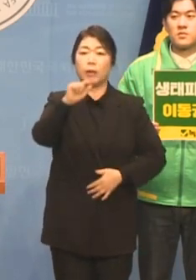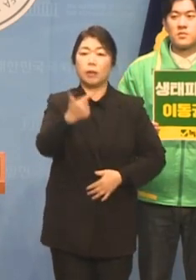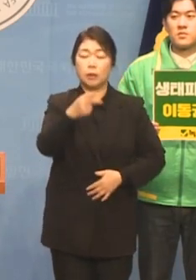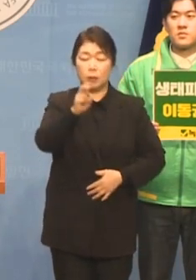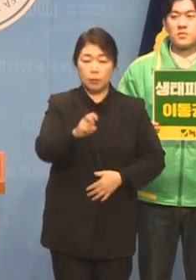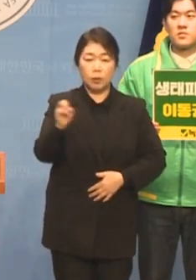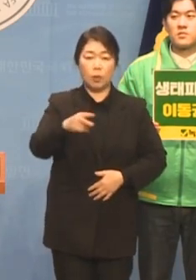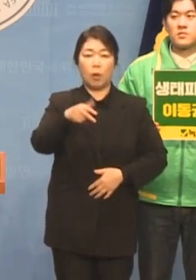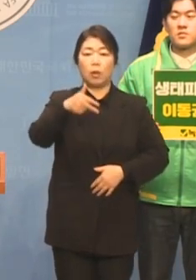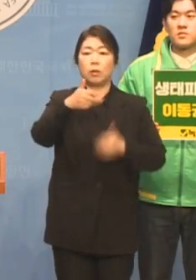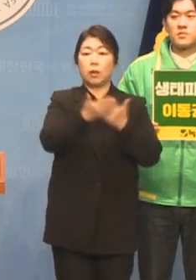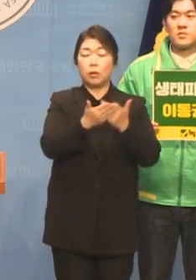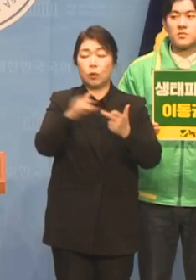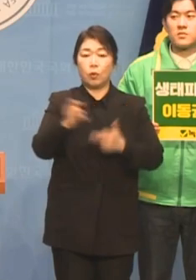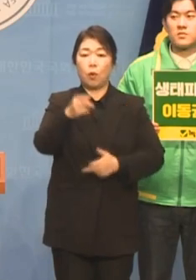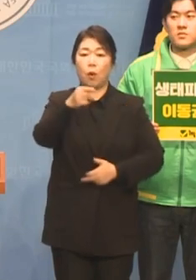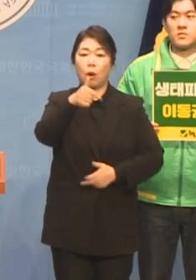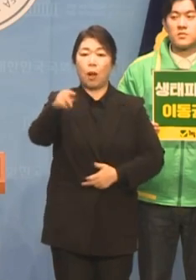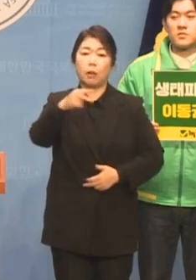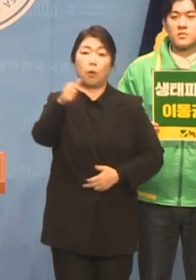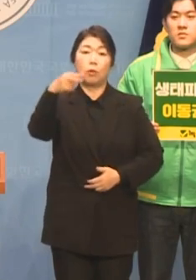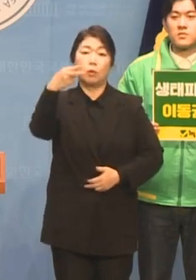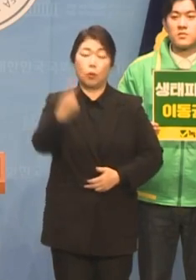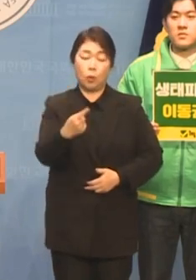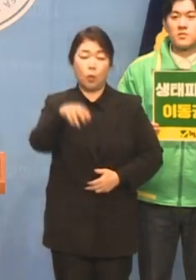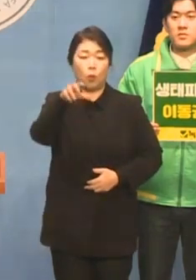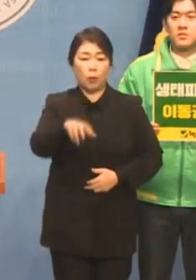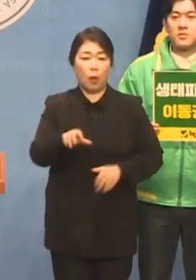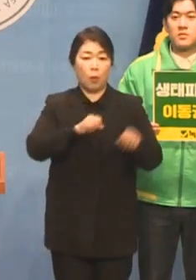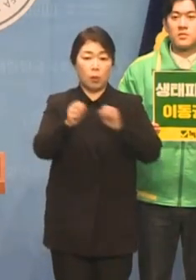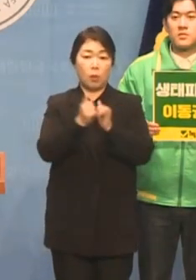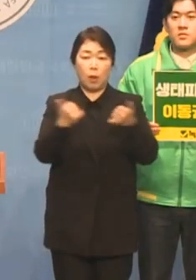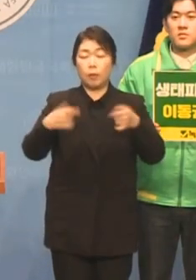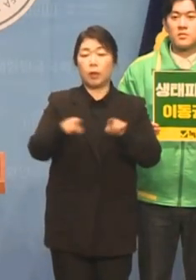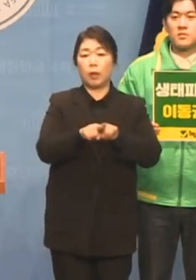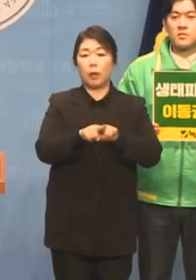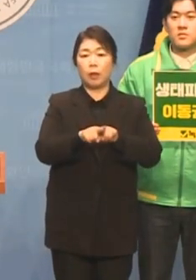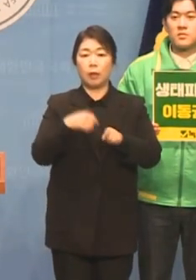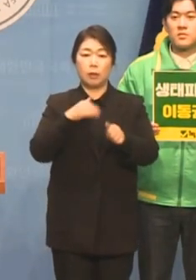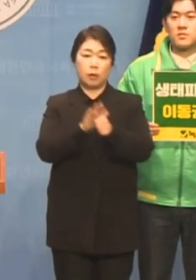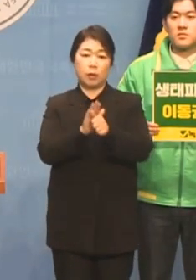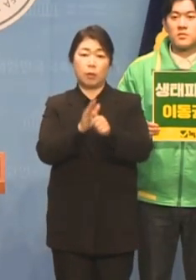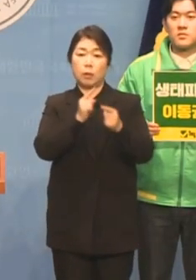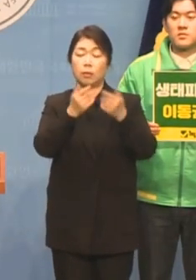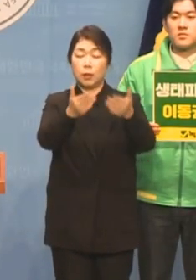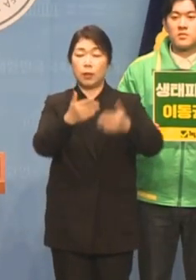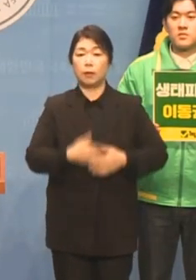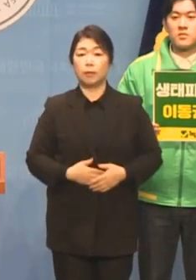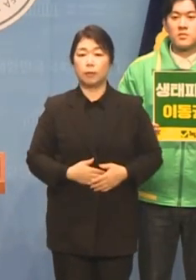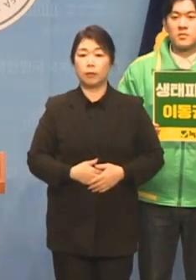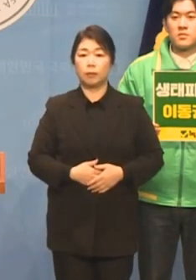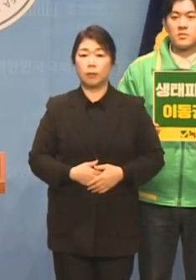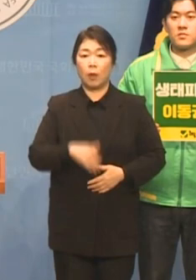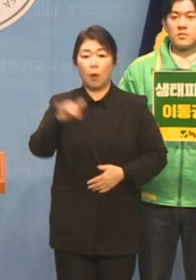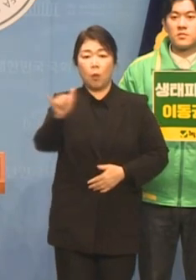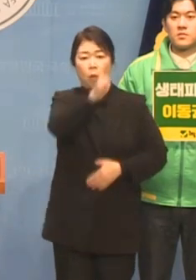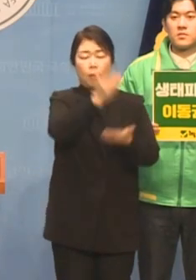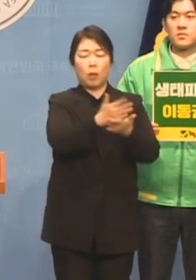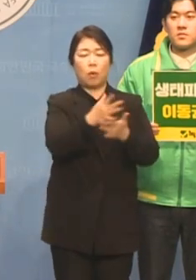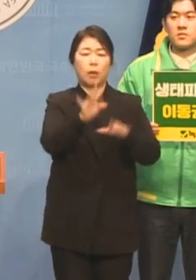가덕도의 활동가분들과 함께 녹색 정의당 공약지지 발언자로 함께서 있습니다 공학 말고